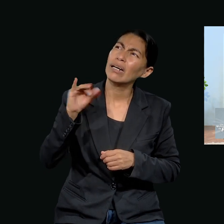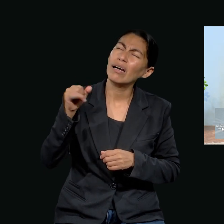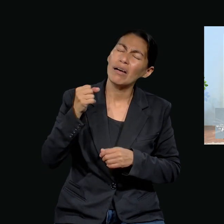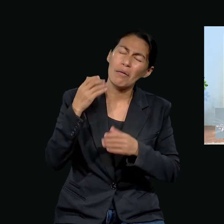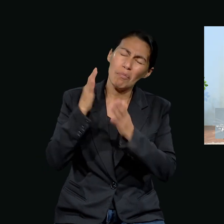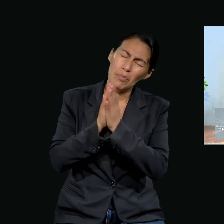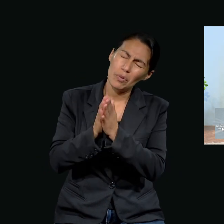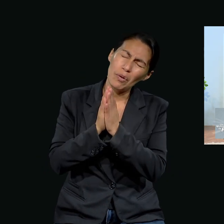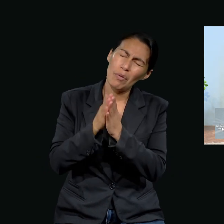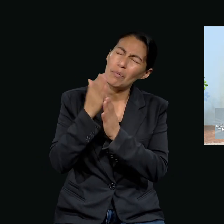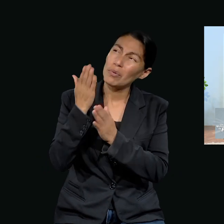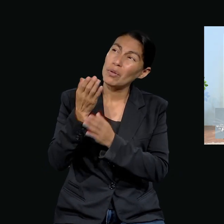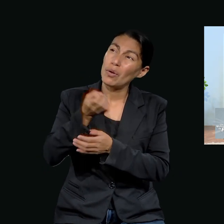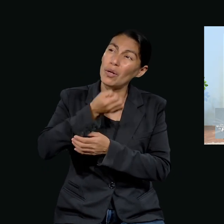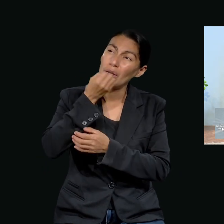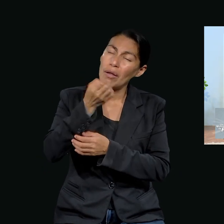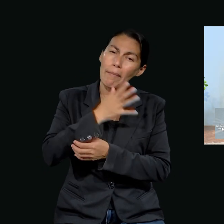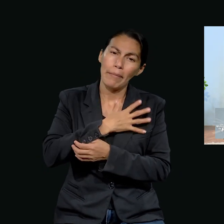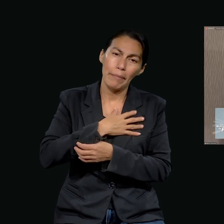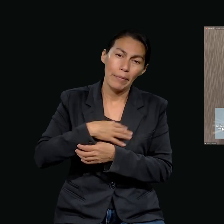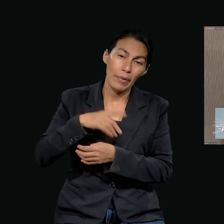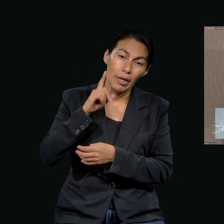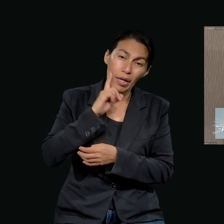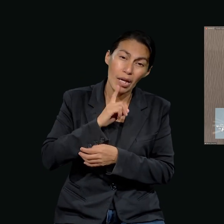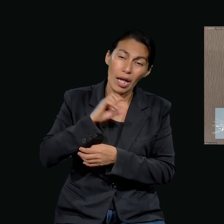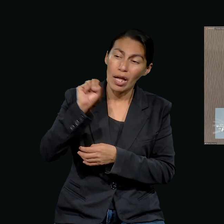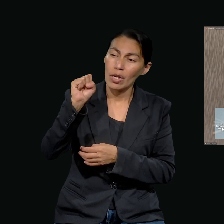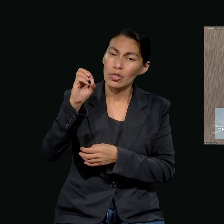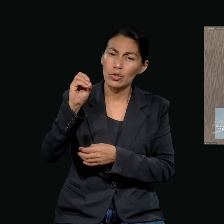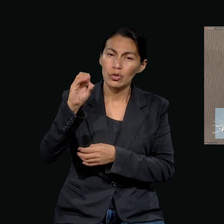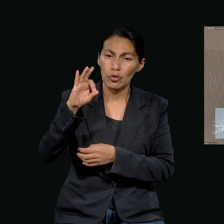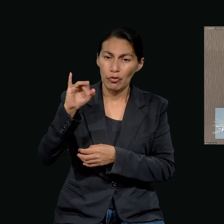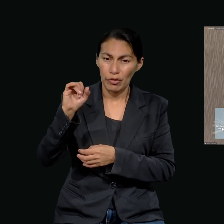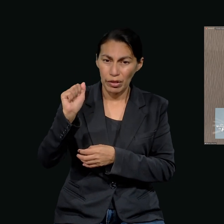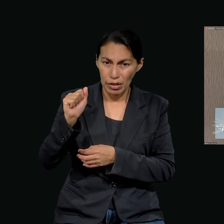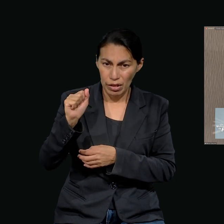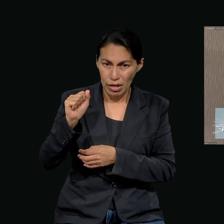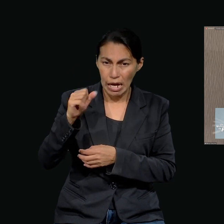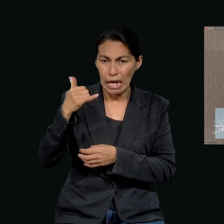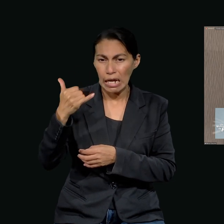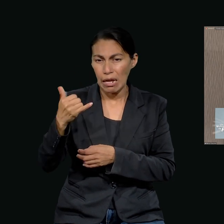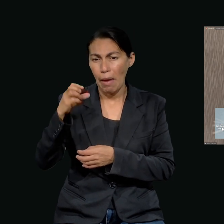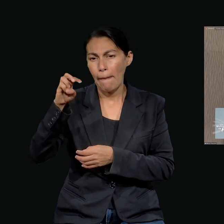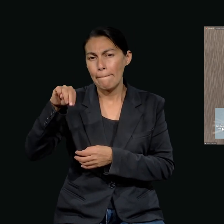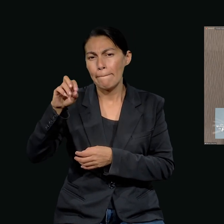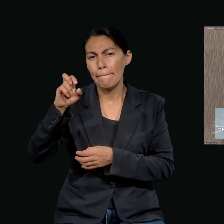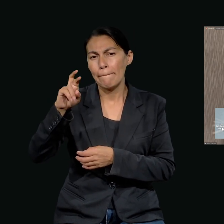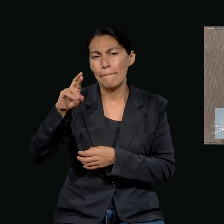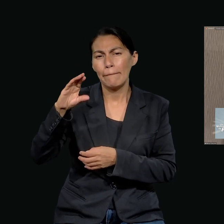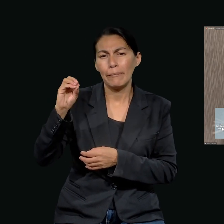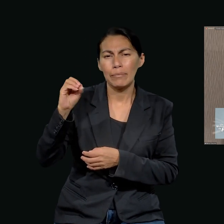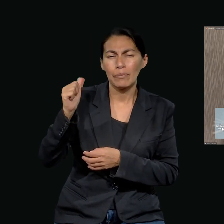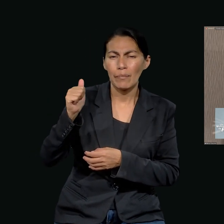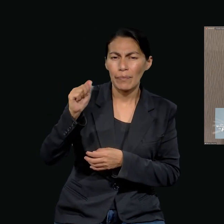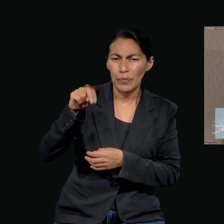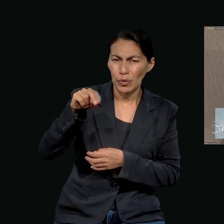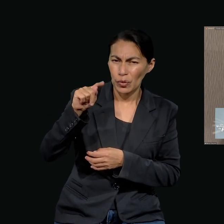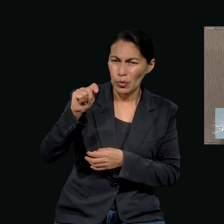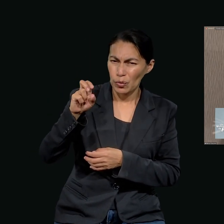estar orando Por Mariel Aurora Sofía Morales Ceja Gracias a Dios Por